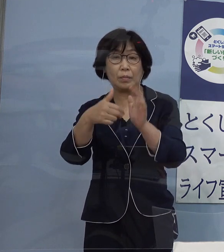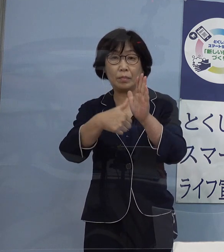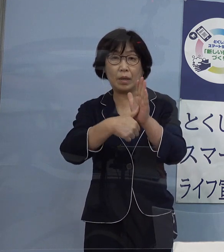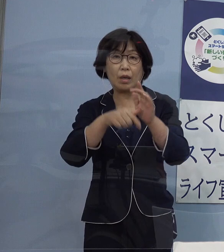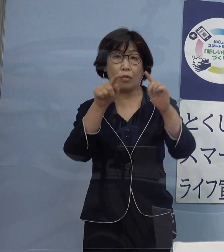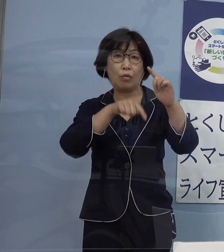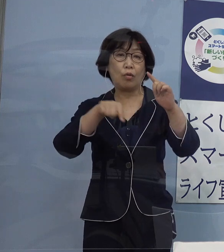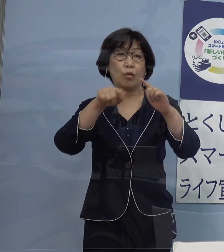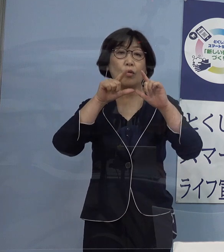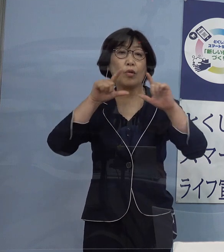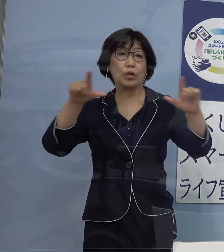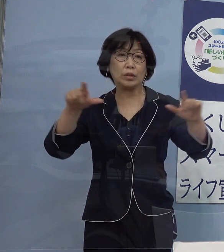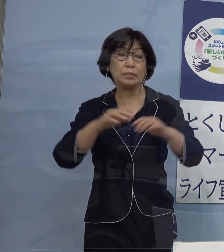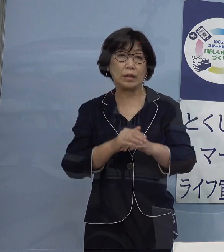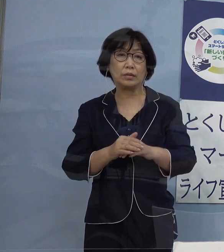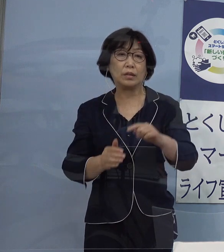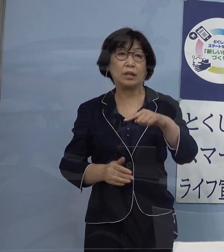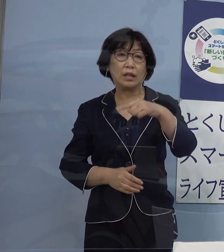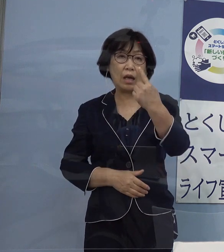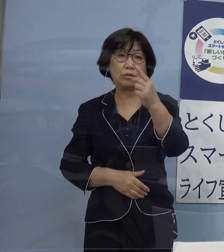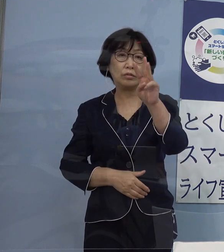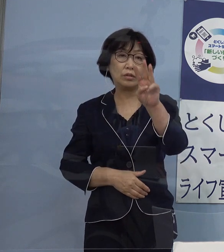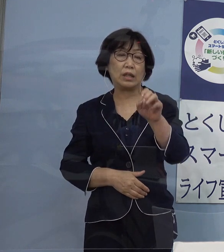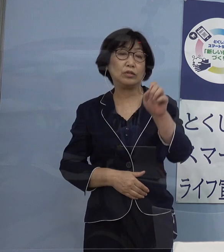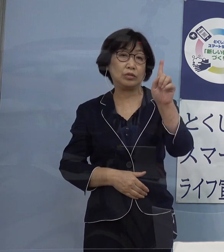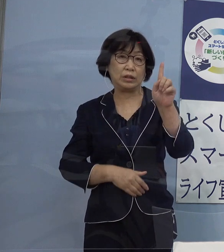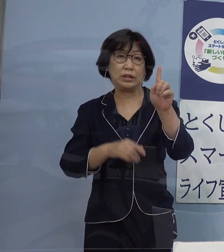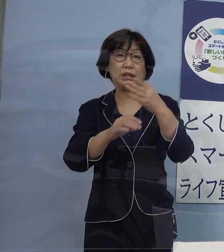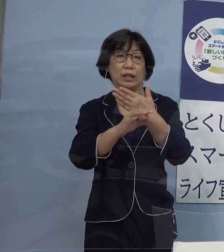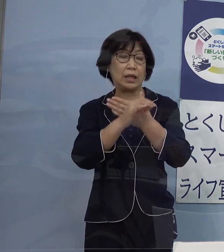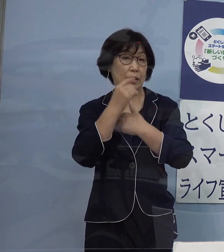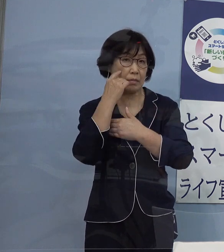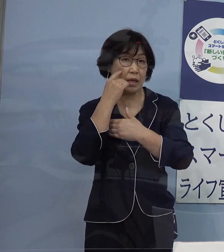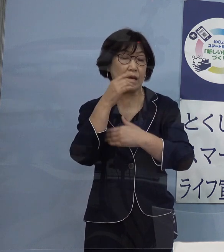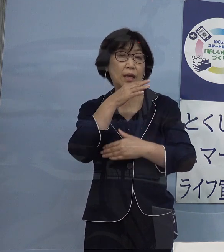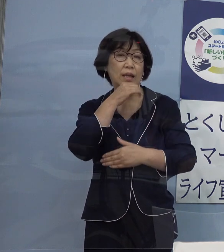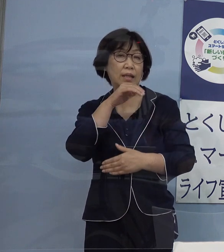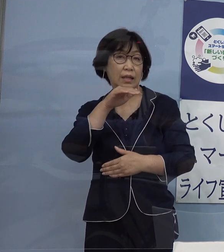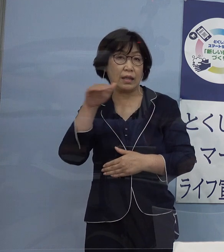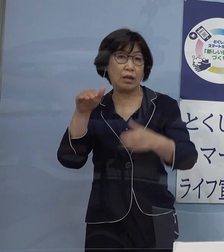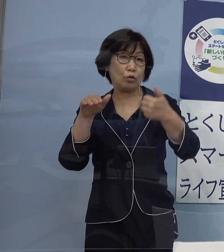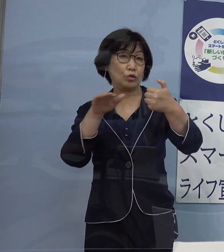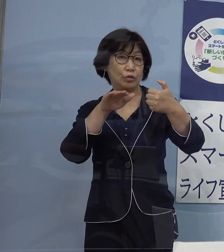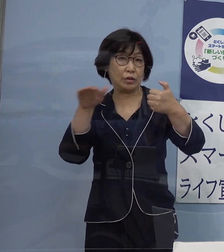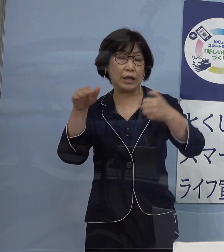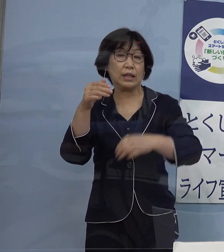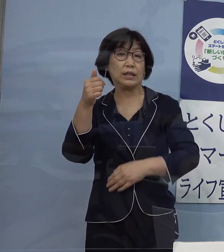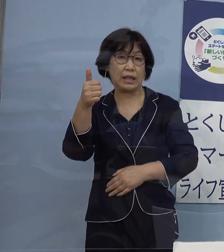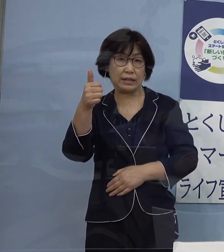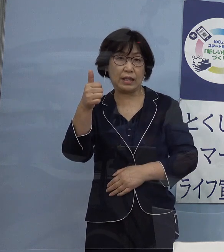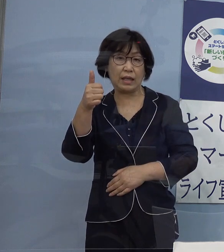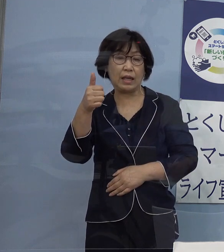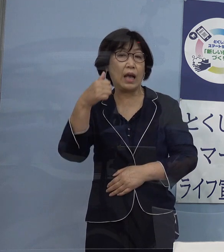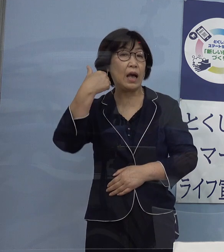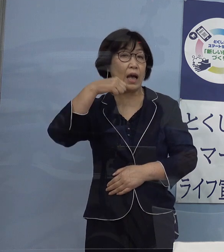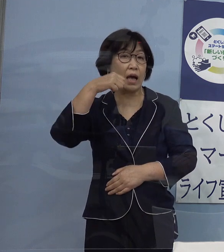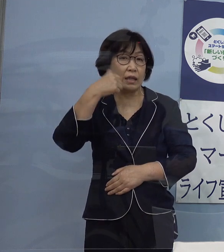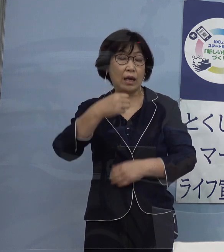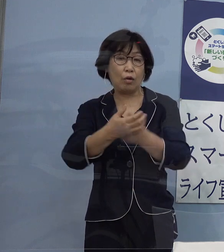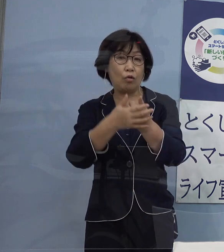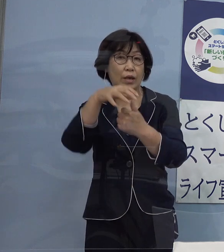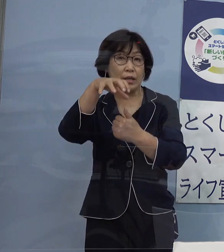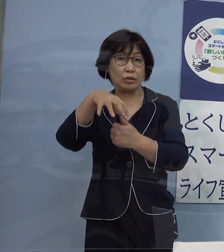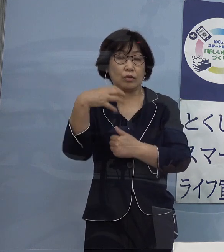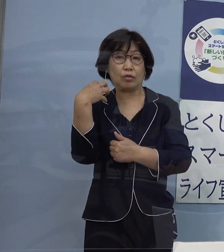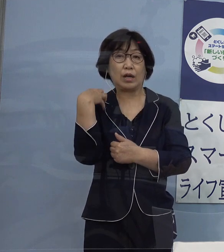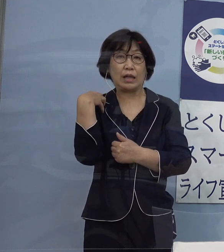。131例目の方、年代は50代男性、阿南保健所管内、阿